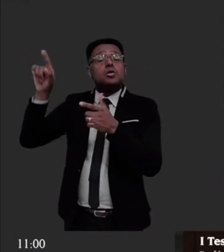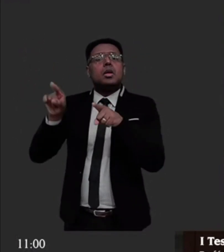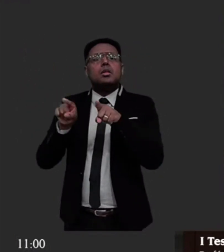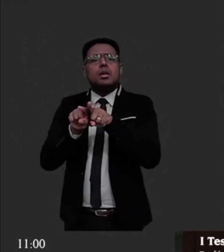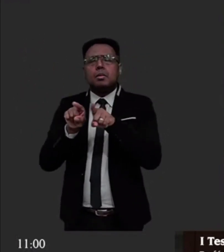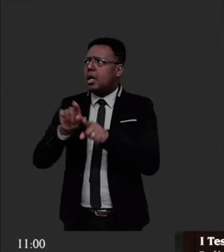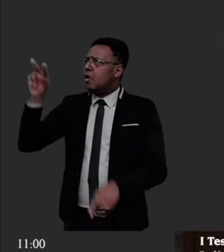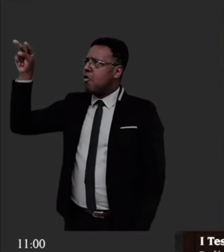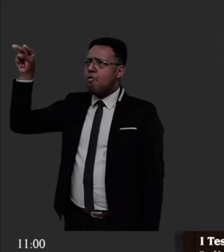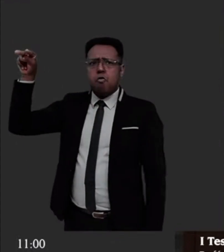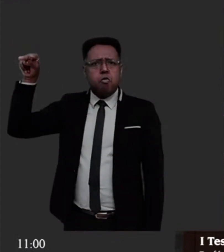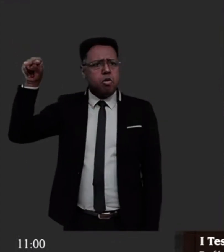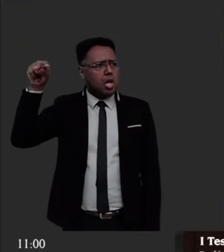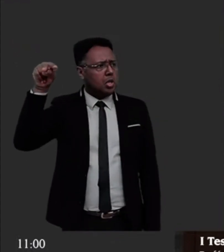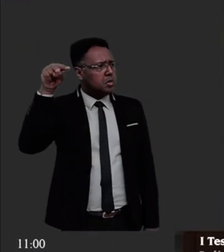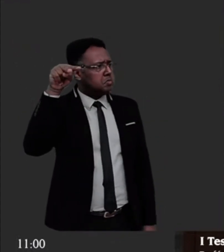e